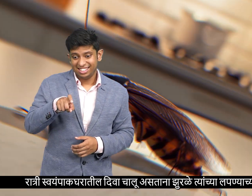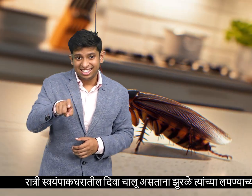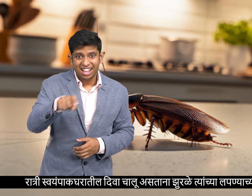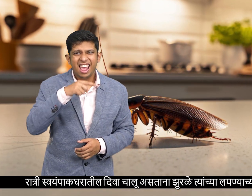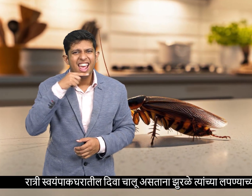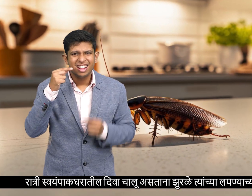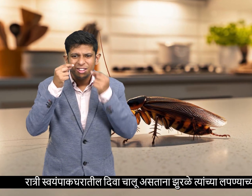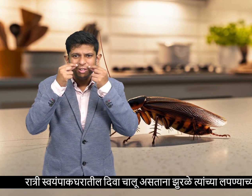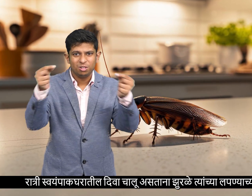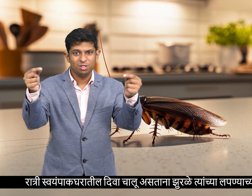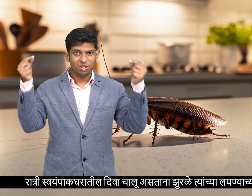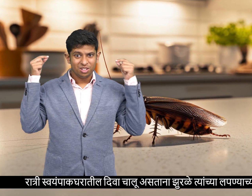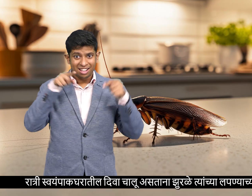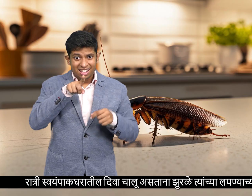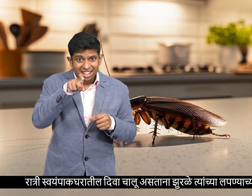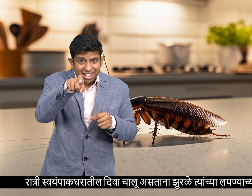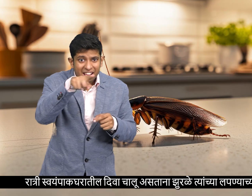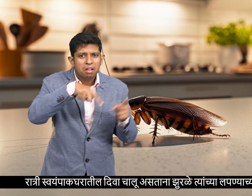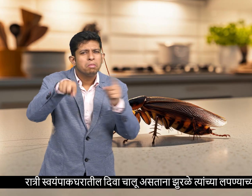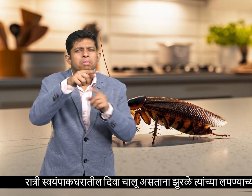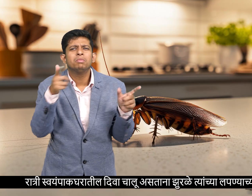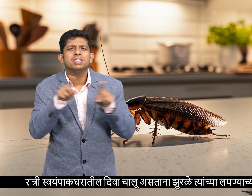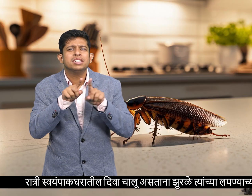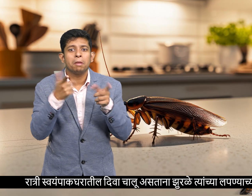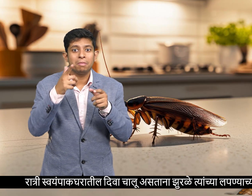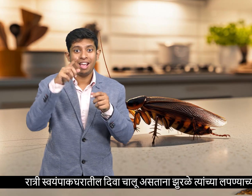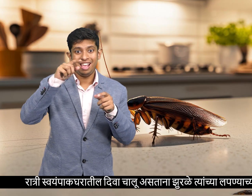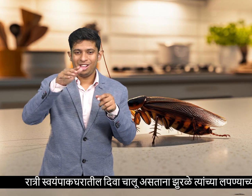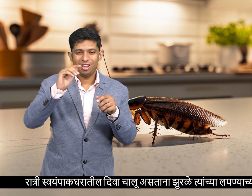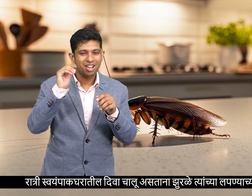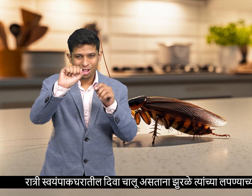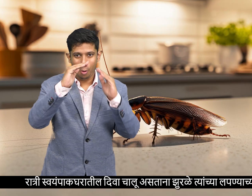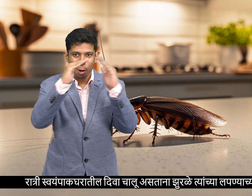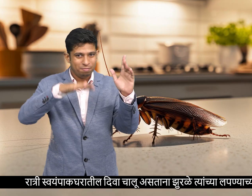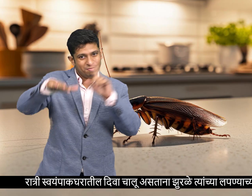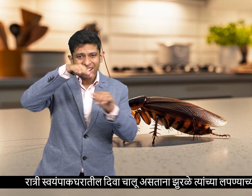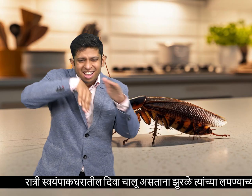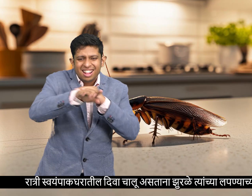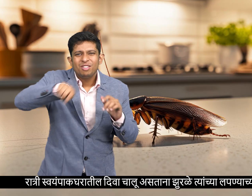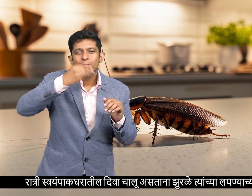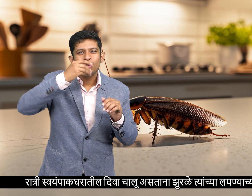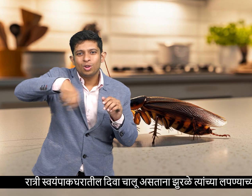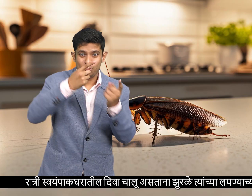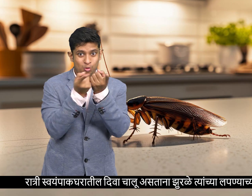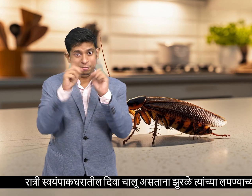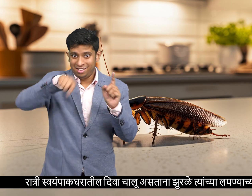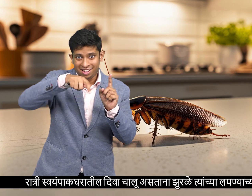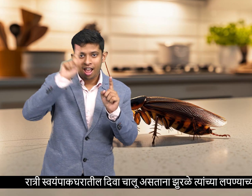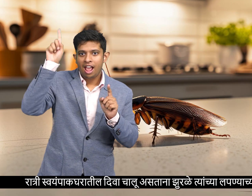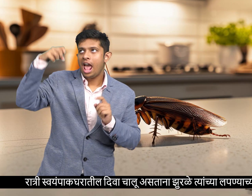रात्री स्वयंपाकघरातील दिवा चालू असताना झुरळे त्यांच्या लपण्याच्या जागी धावू लागतात.